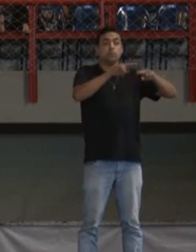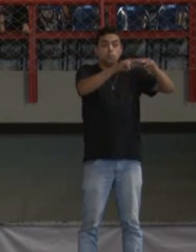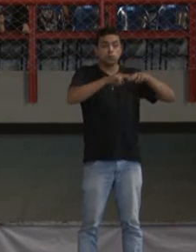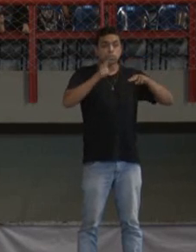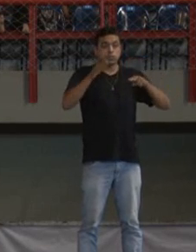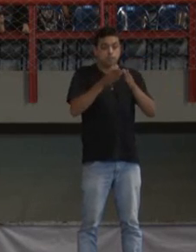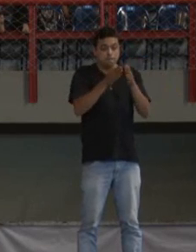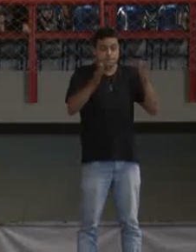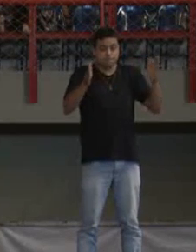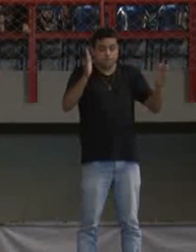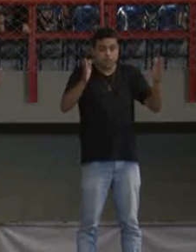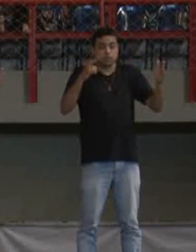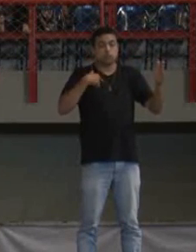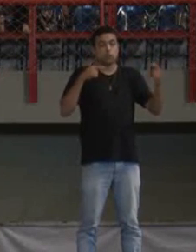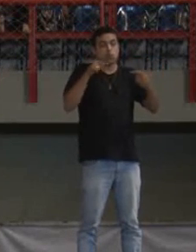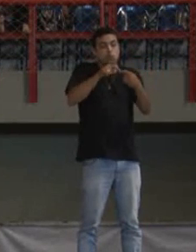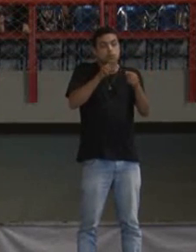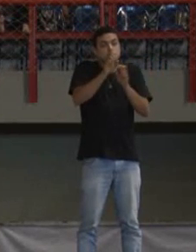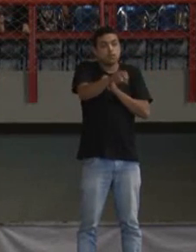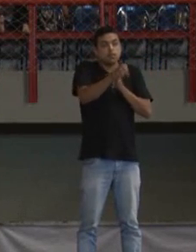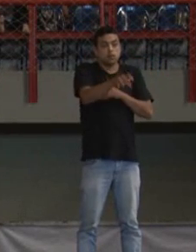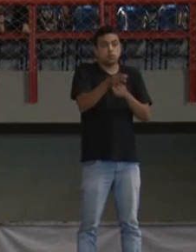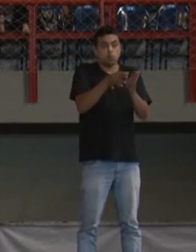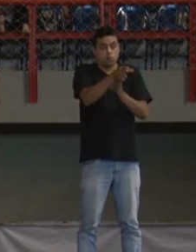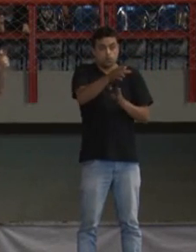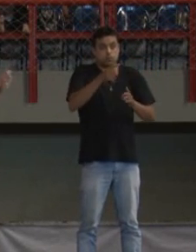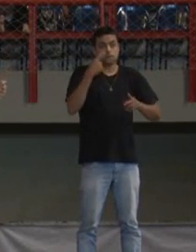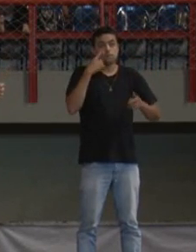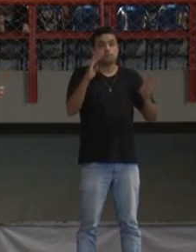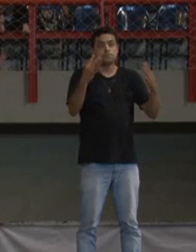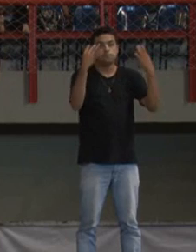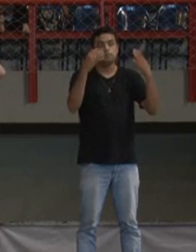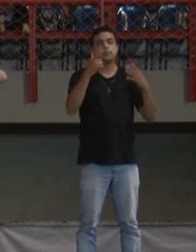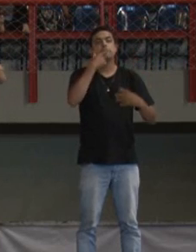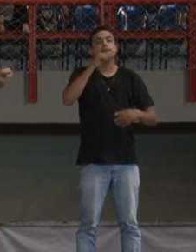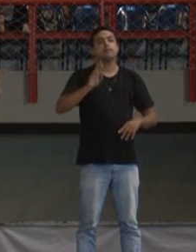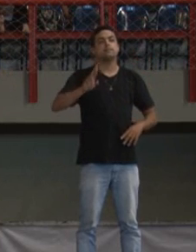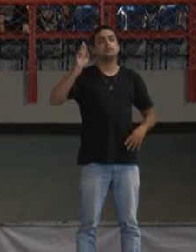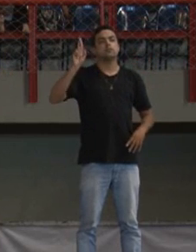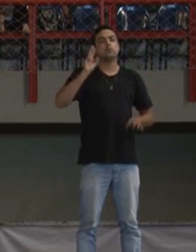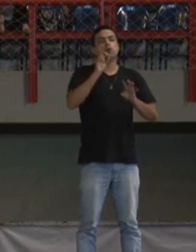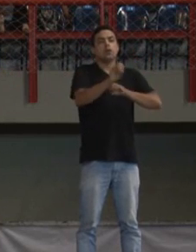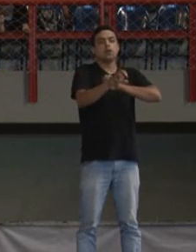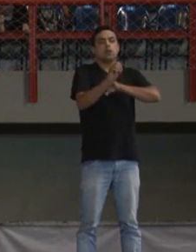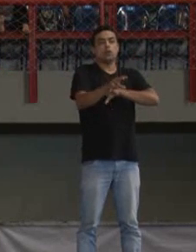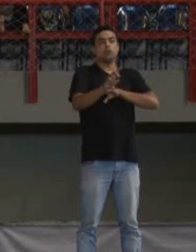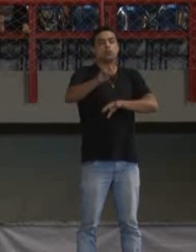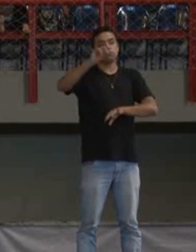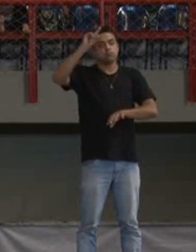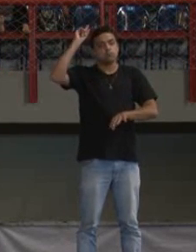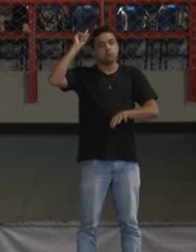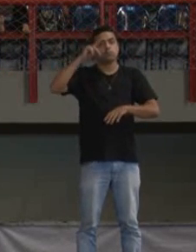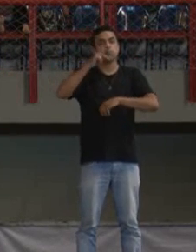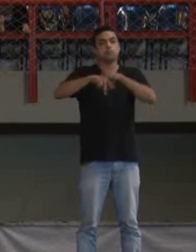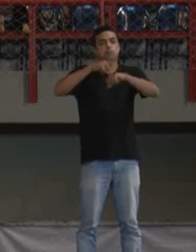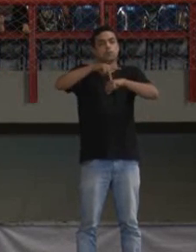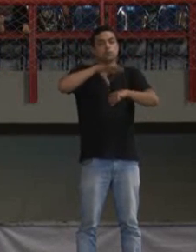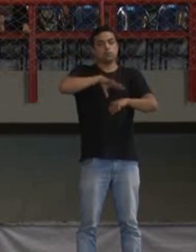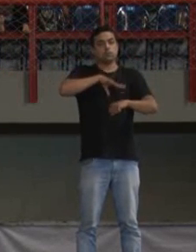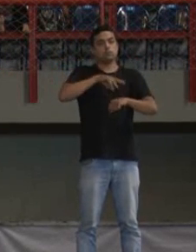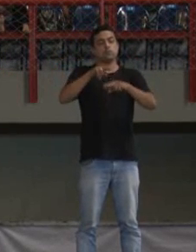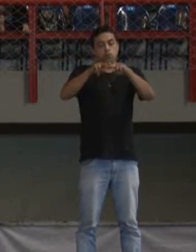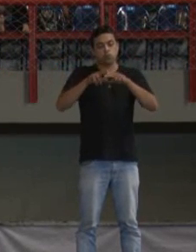que estamos no momento de educação, presta atenção, quem era responsável pela educação da colônia naquele período?